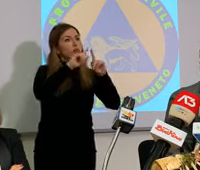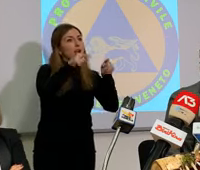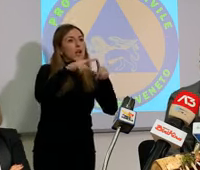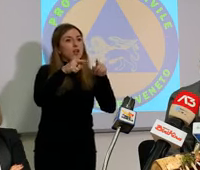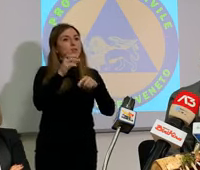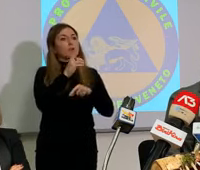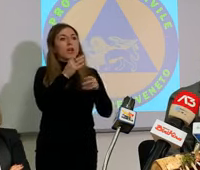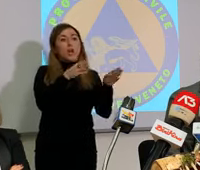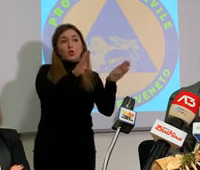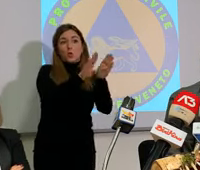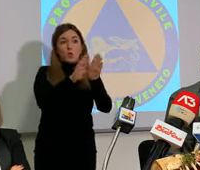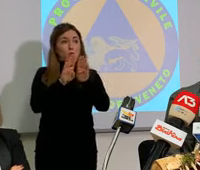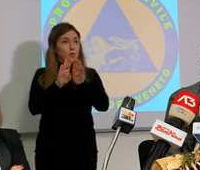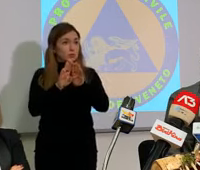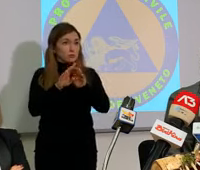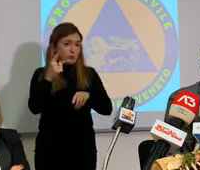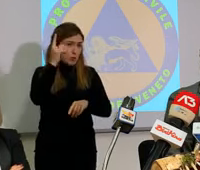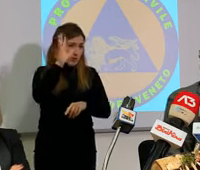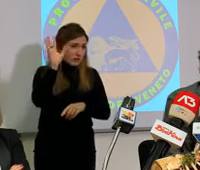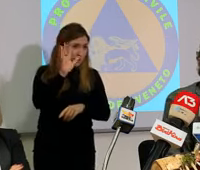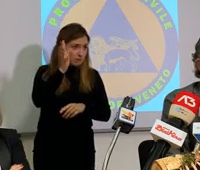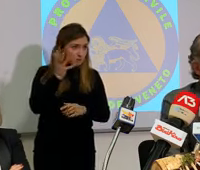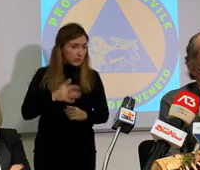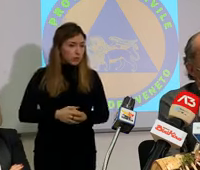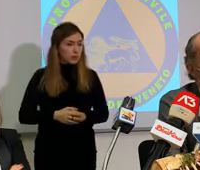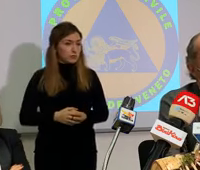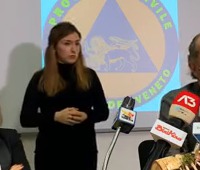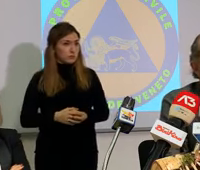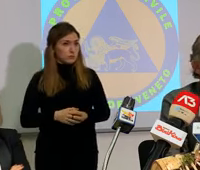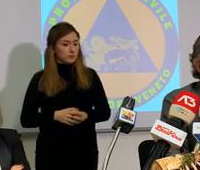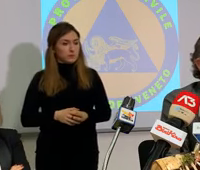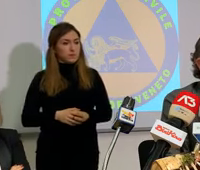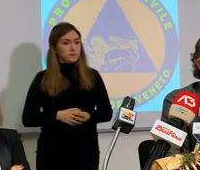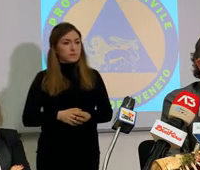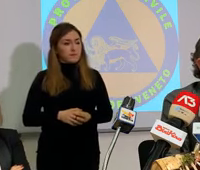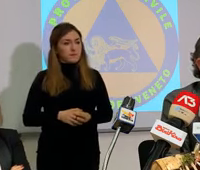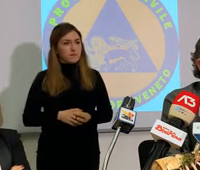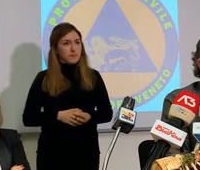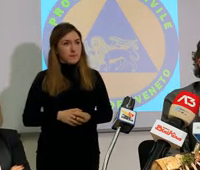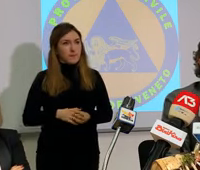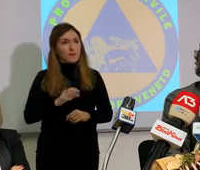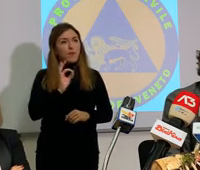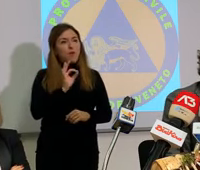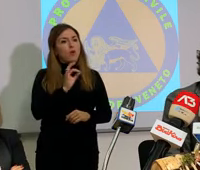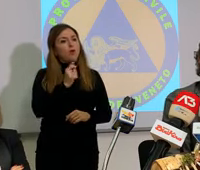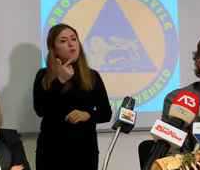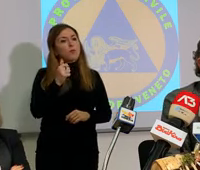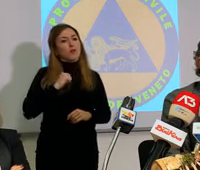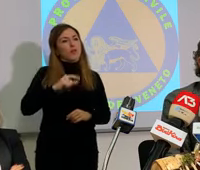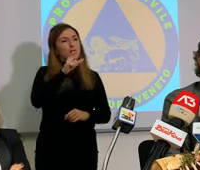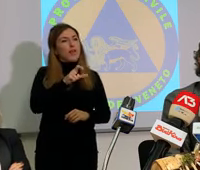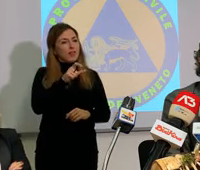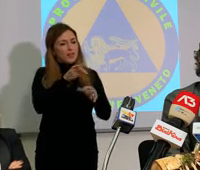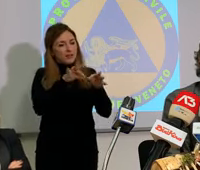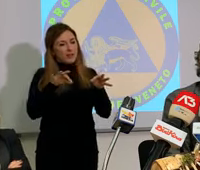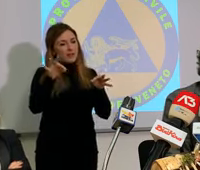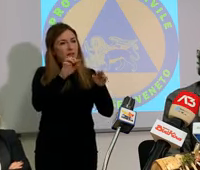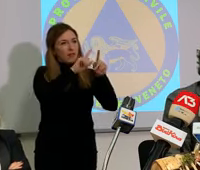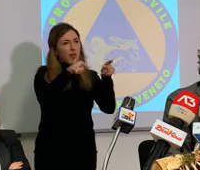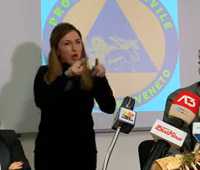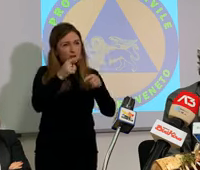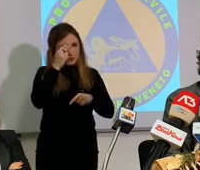tanto per citarne una il il numero di clienti per metro quadrato un cliente ogni venti metri quadri